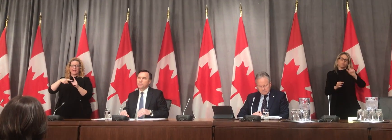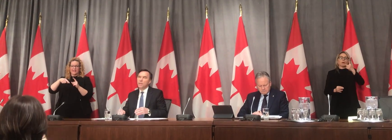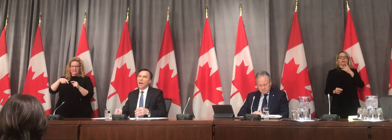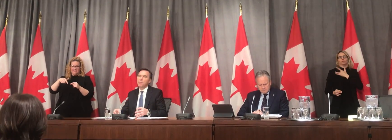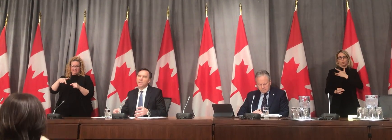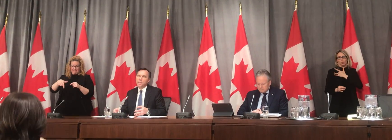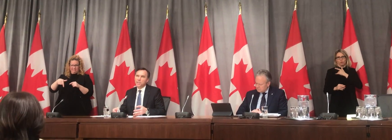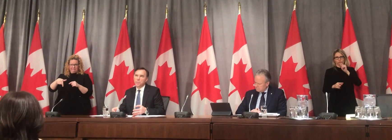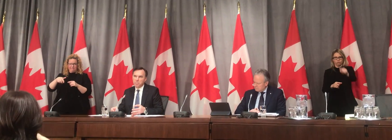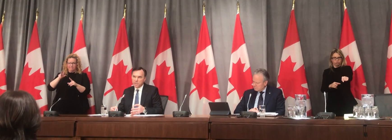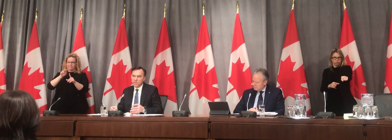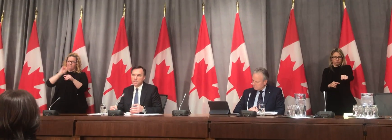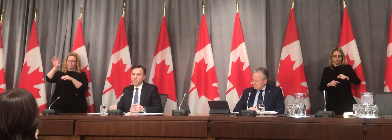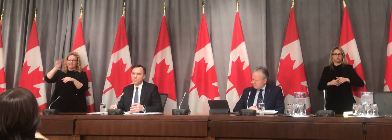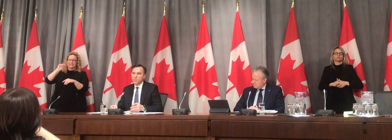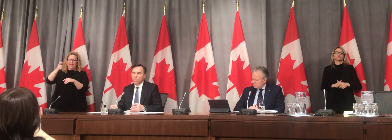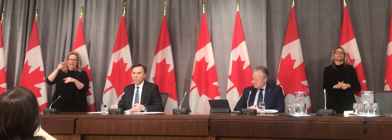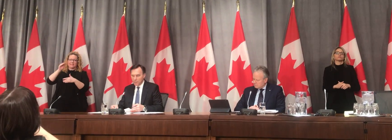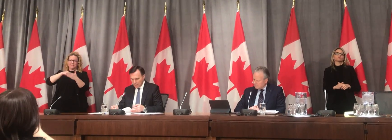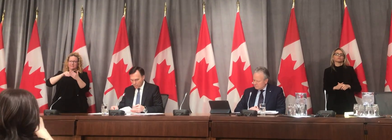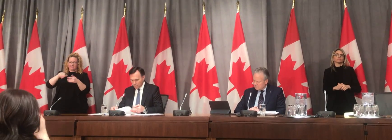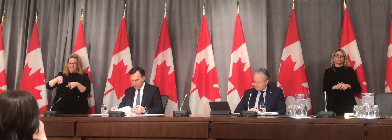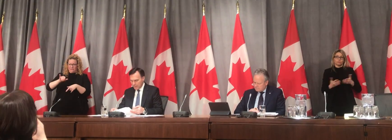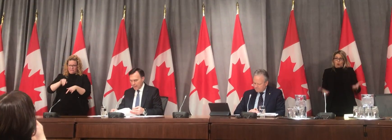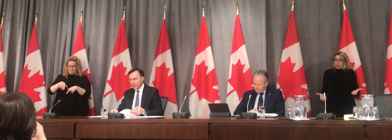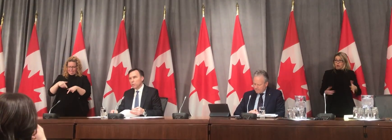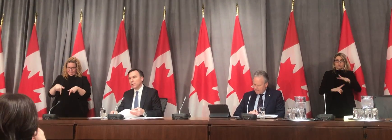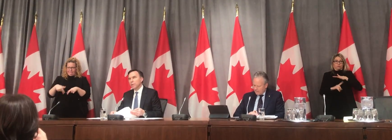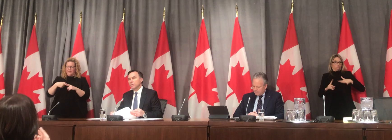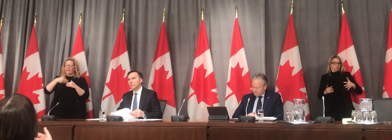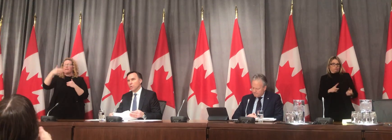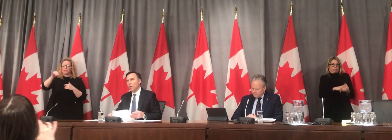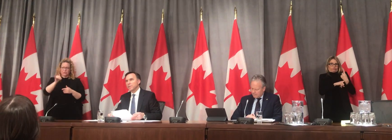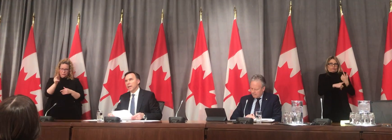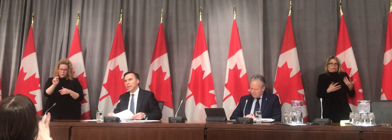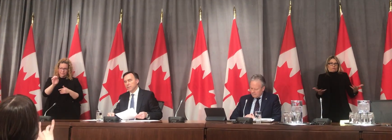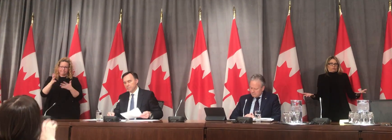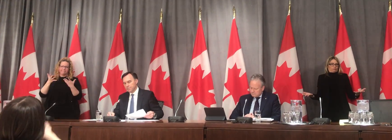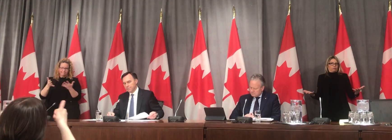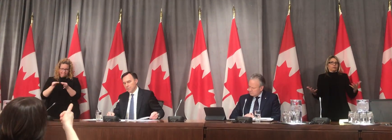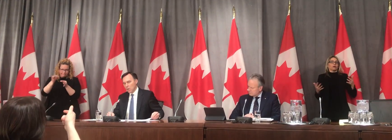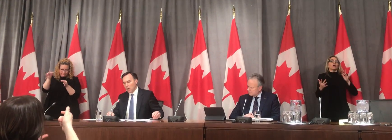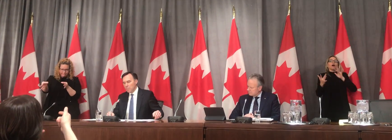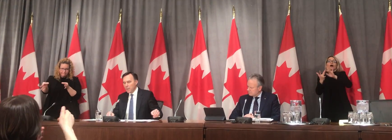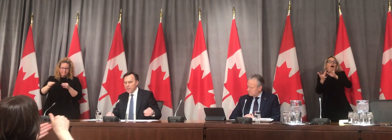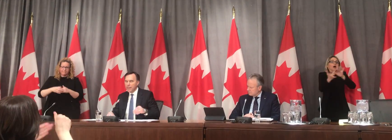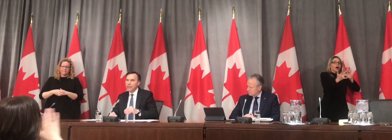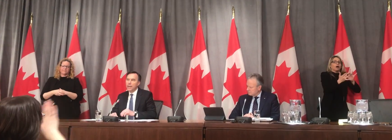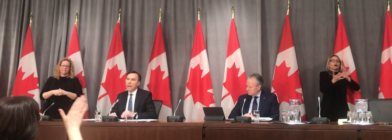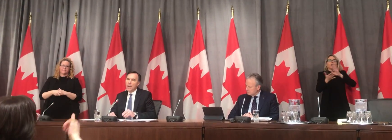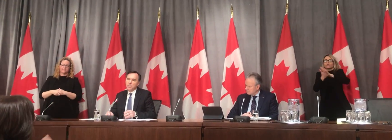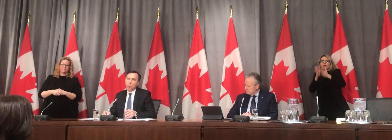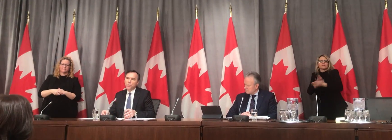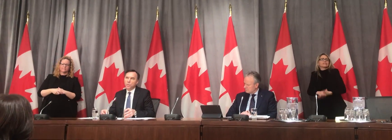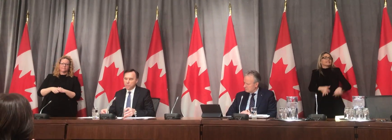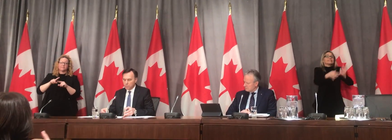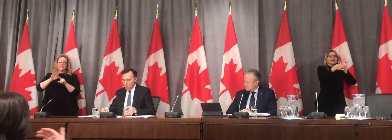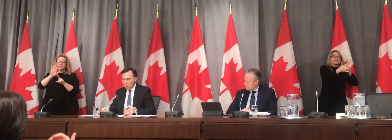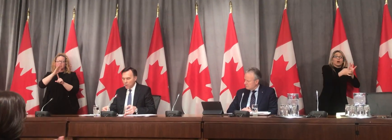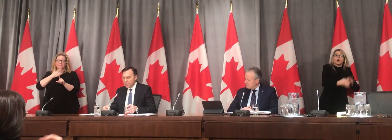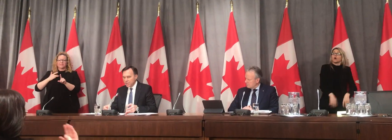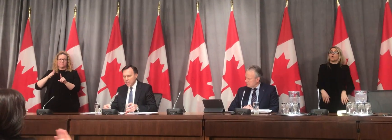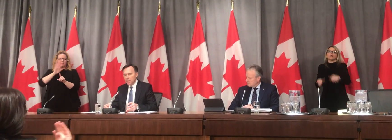situation, I've been in touch with business, with labor, and other leaders across Canada. On Monday, I spoke